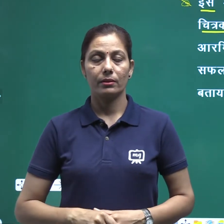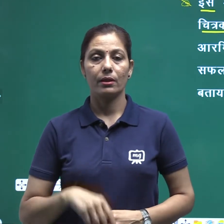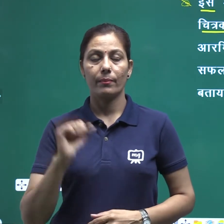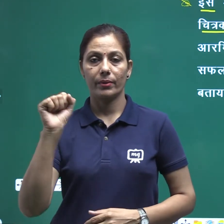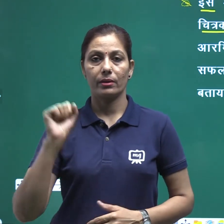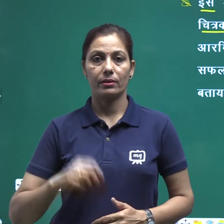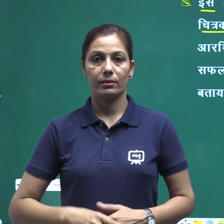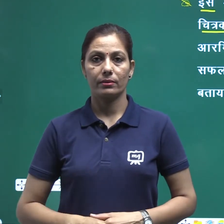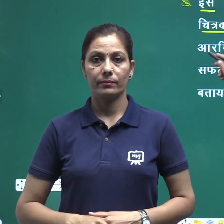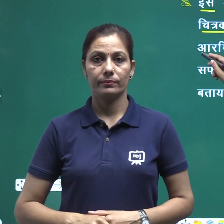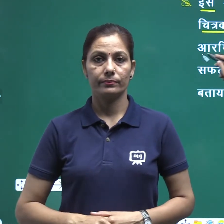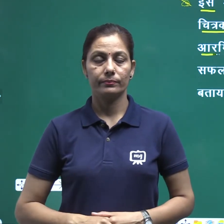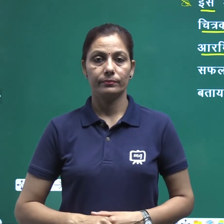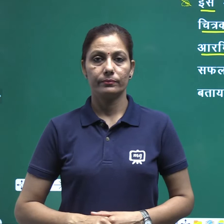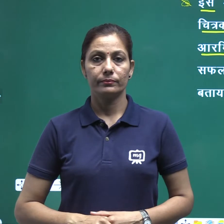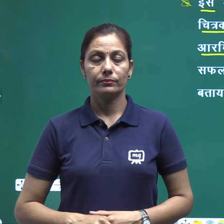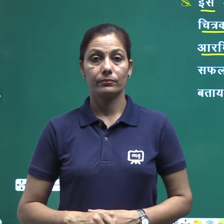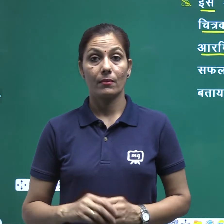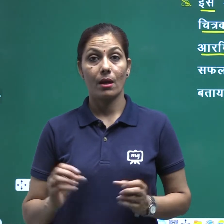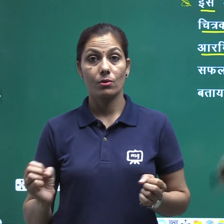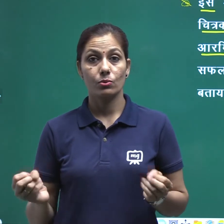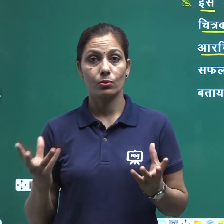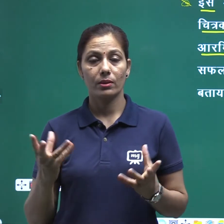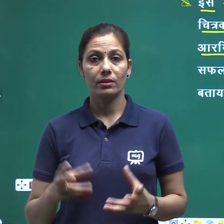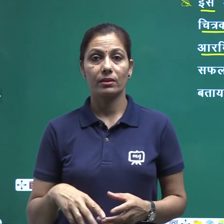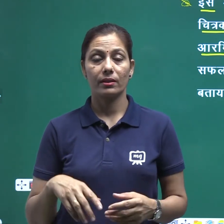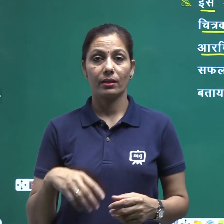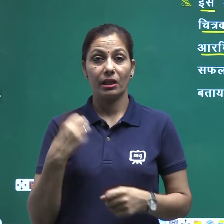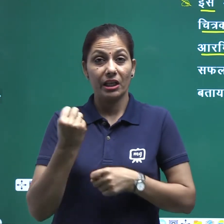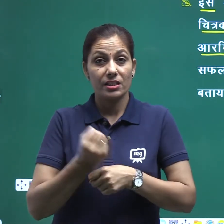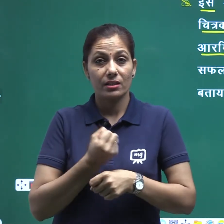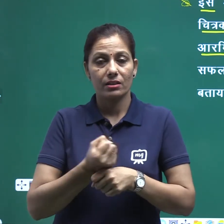अपने आरंभिक संघर्षों